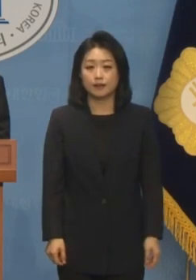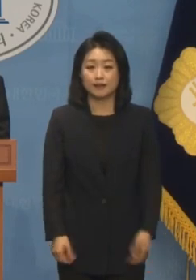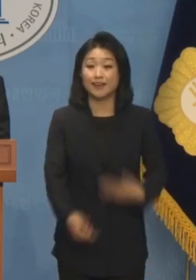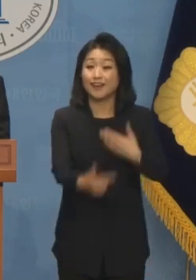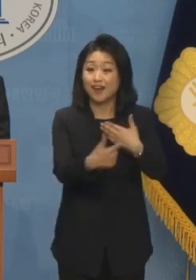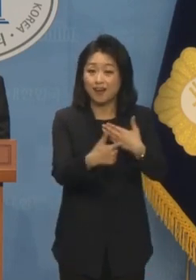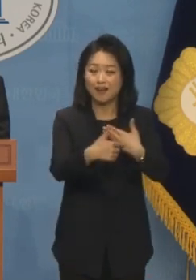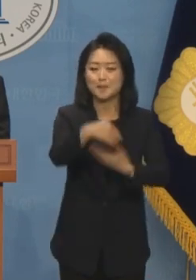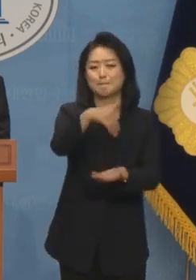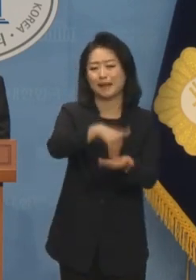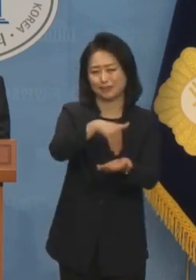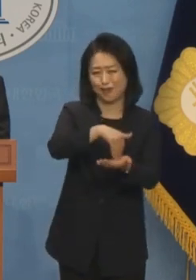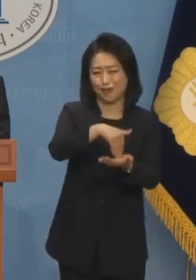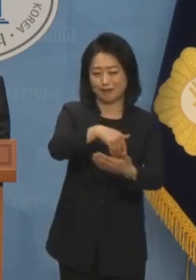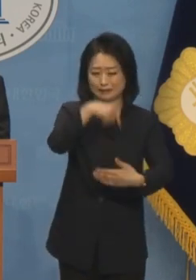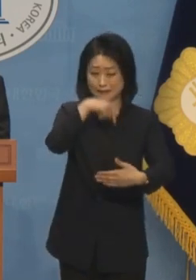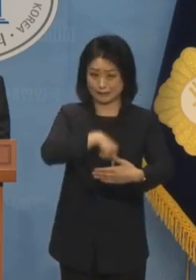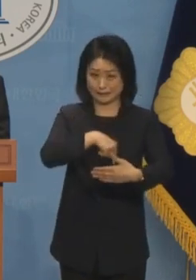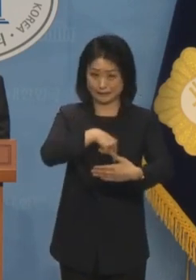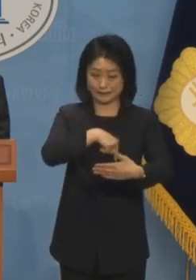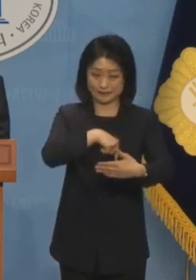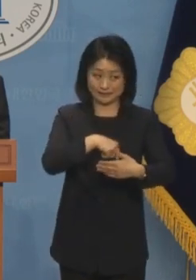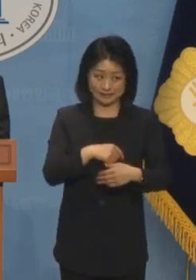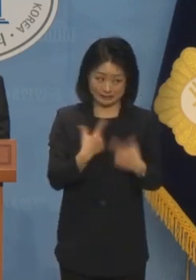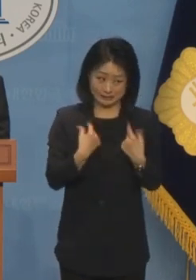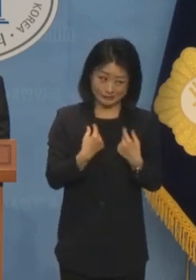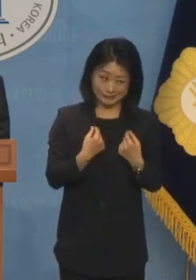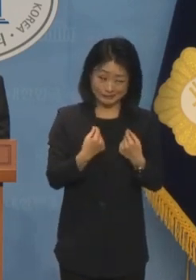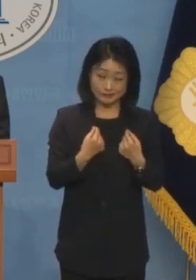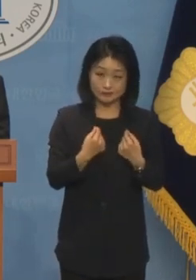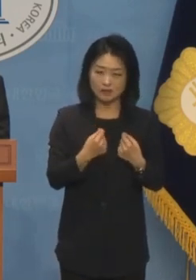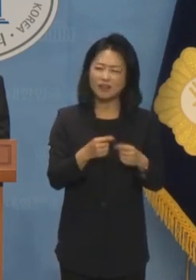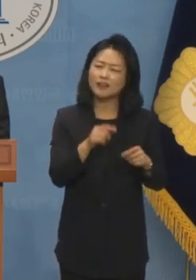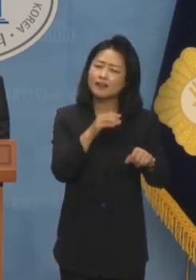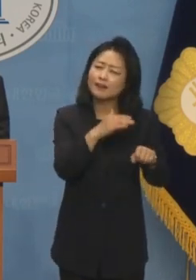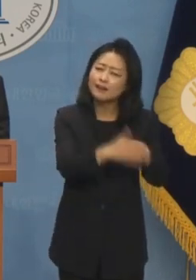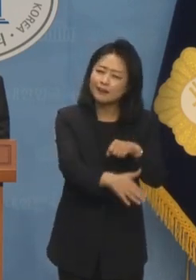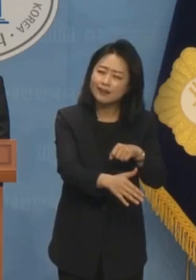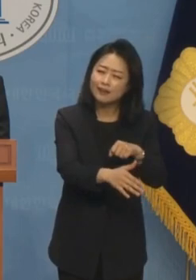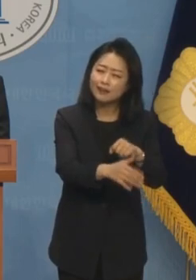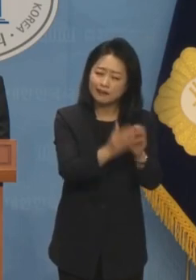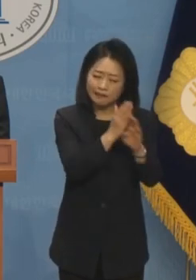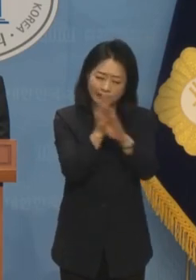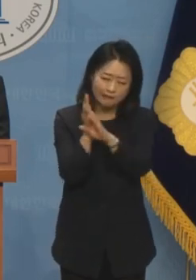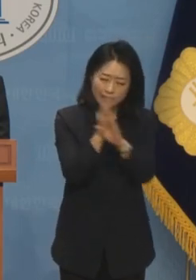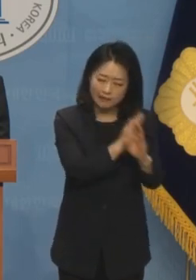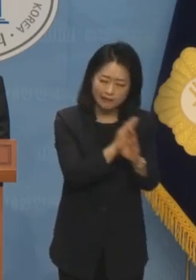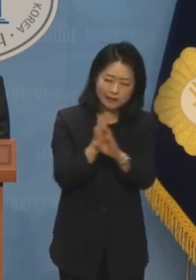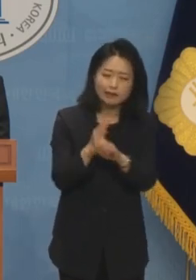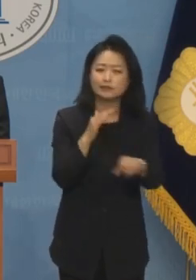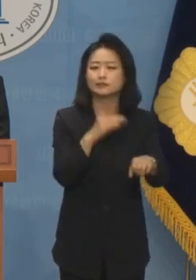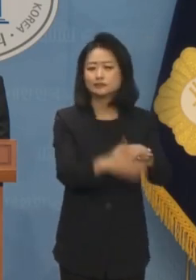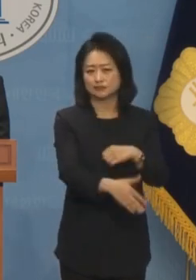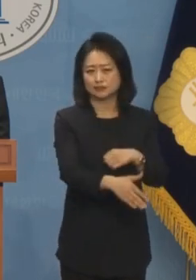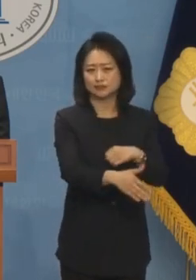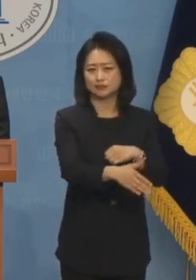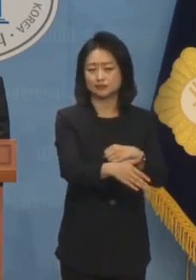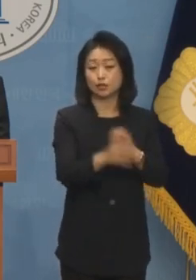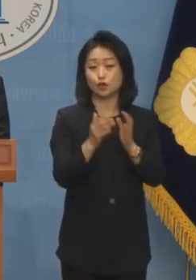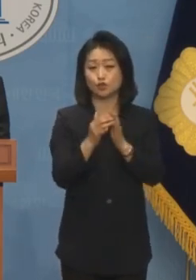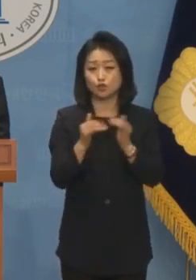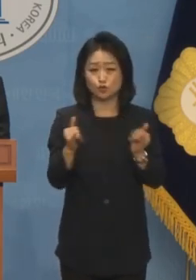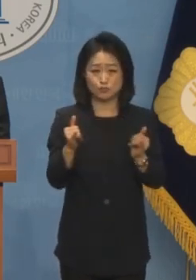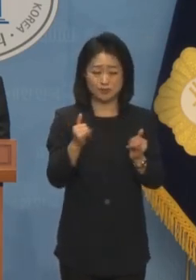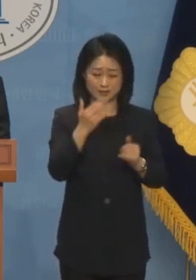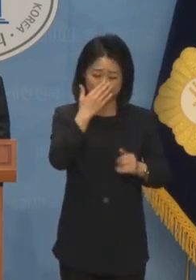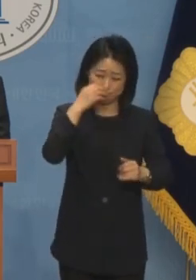앞에서는 반성을 말하며 뒤로는 현상 유지에 급급한 국민의힘의 양두구육 시즌2는 국민을